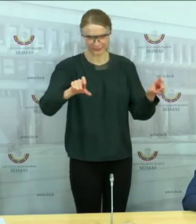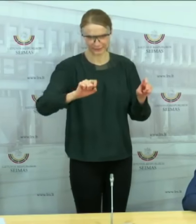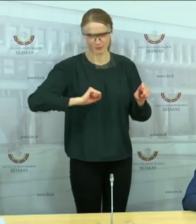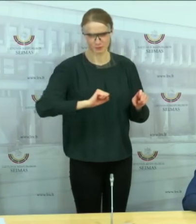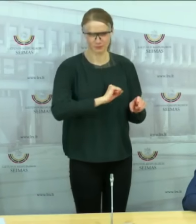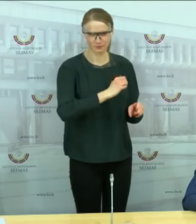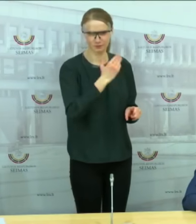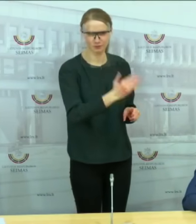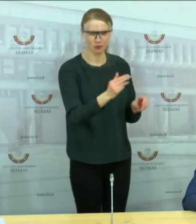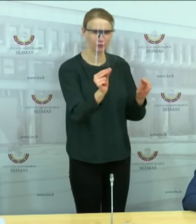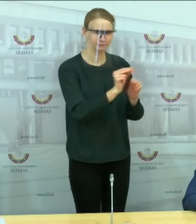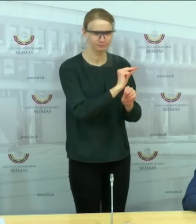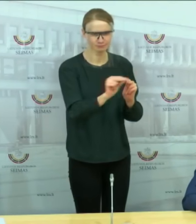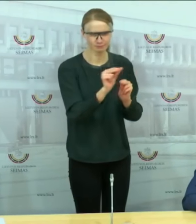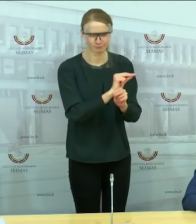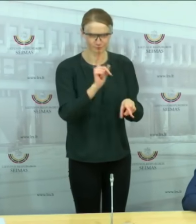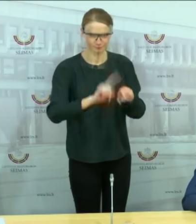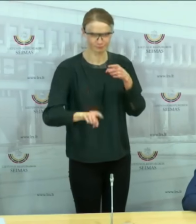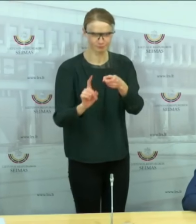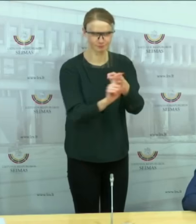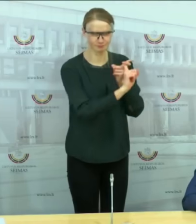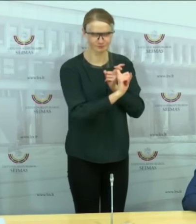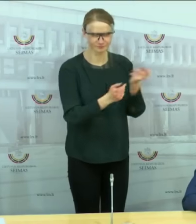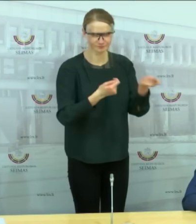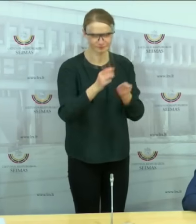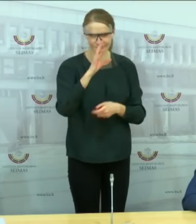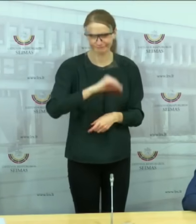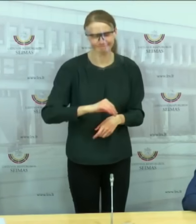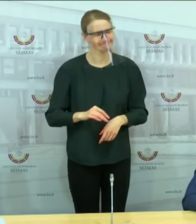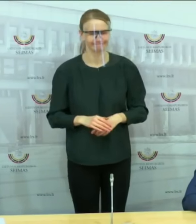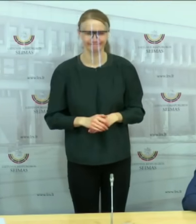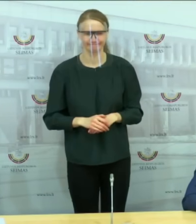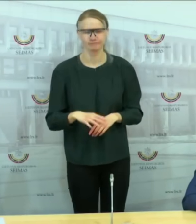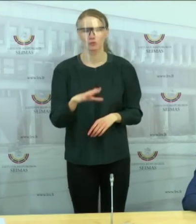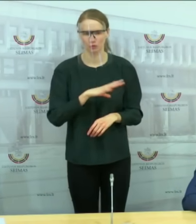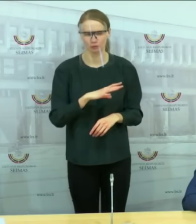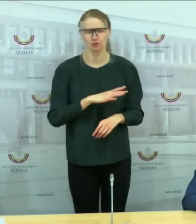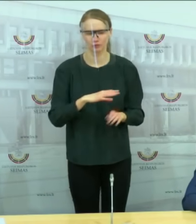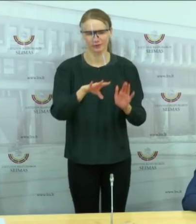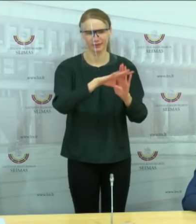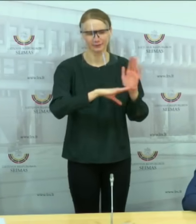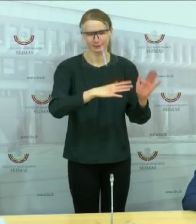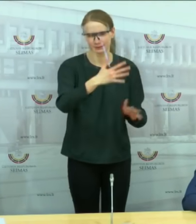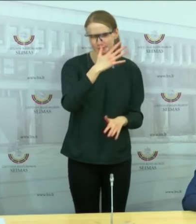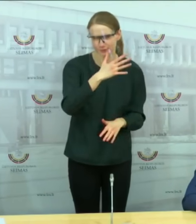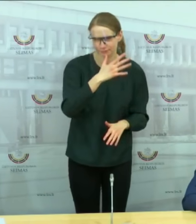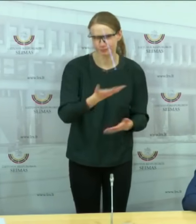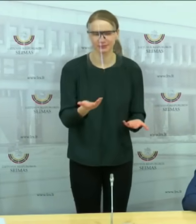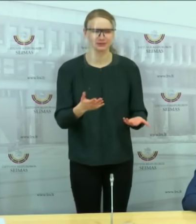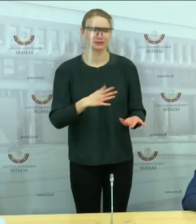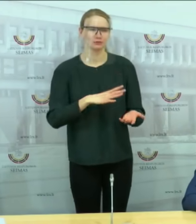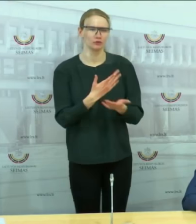pasiruošusios tinkamai infekcijų valdymui ir tų pažeidimų yra pačių įvairiausių ir srautų neatskirimas